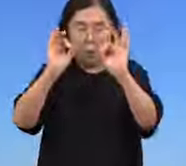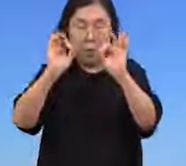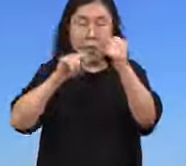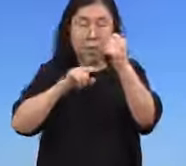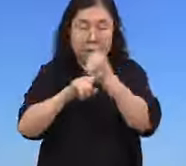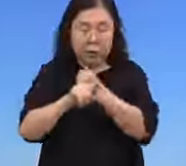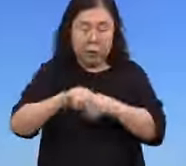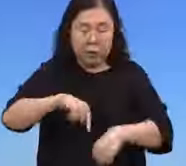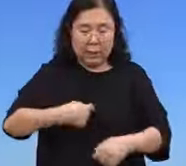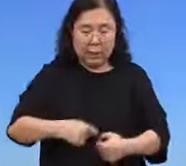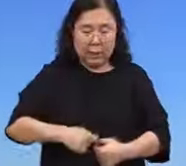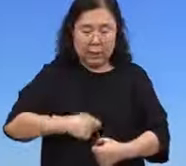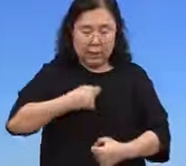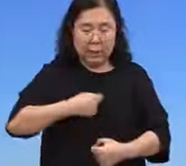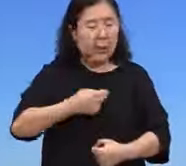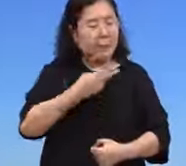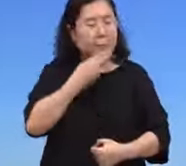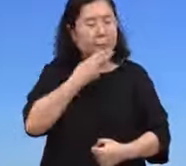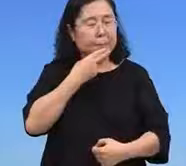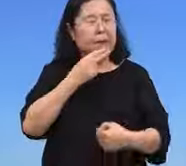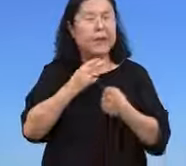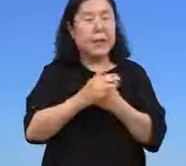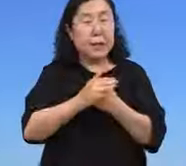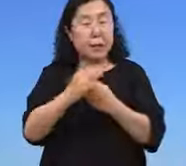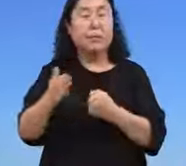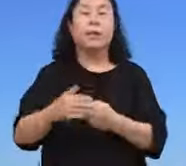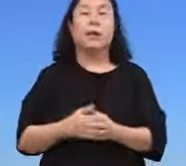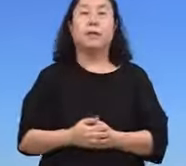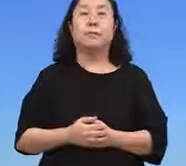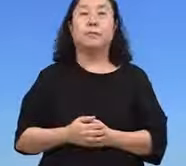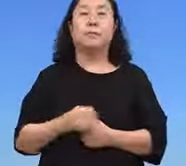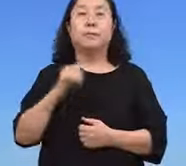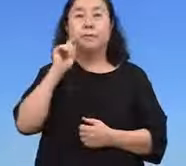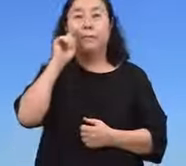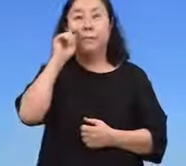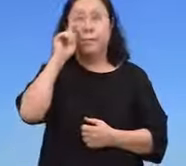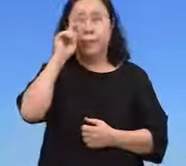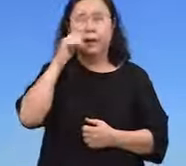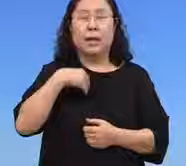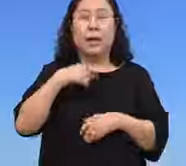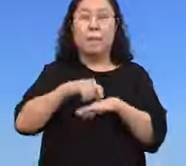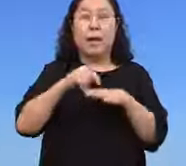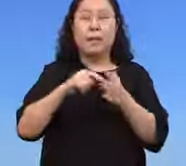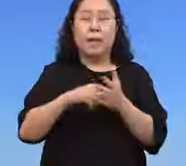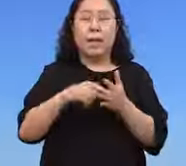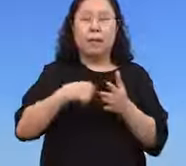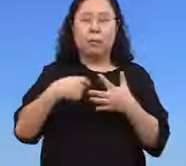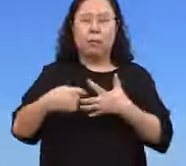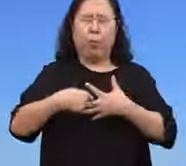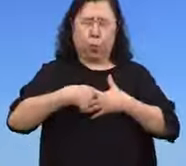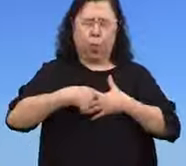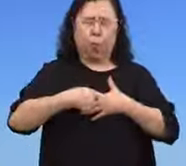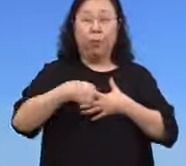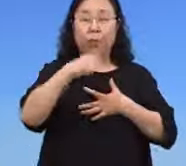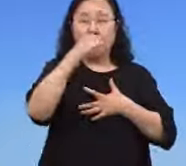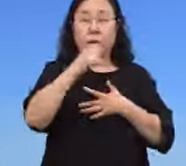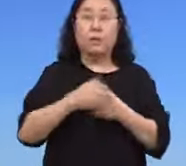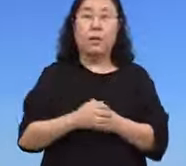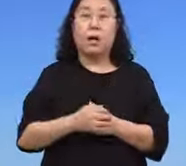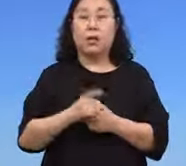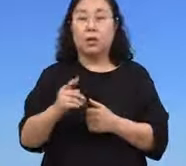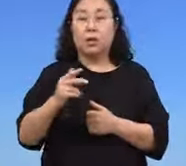자신의 신실치 않음 때문이라. 이게 너무나 내 마음에 이게 와닿아가지고요,